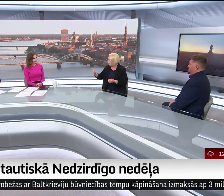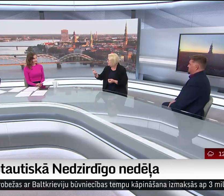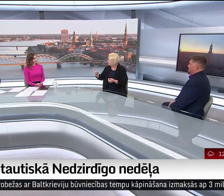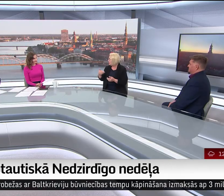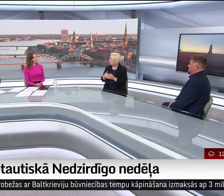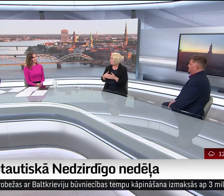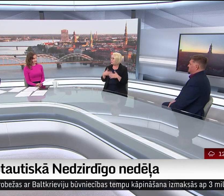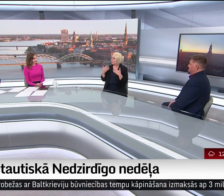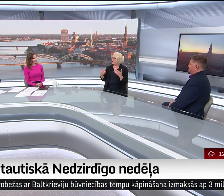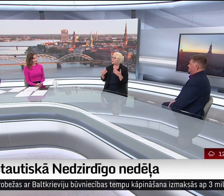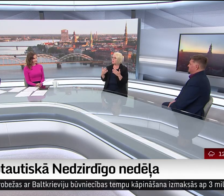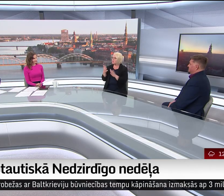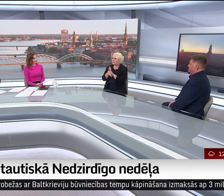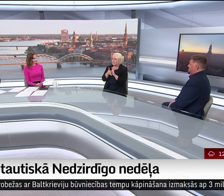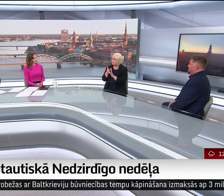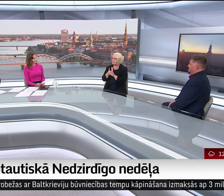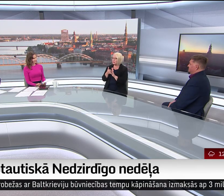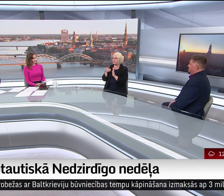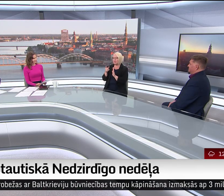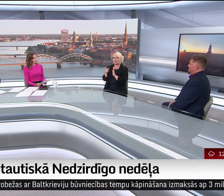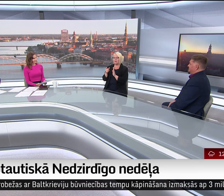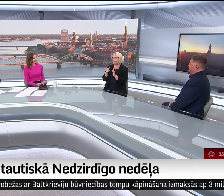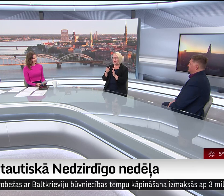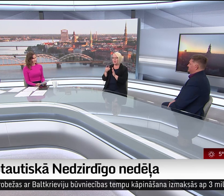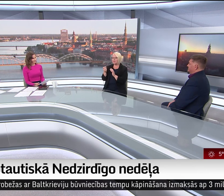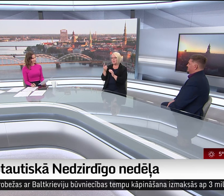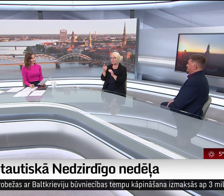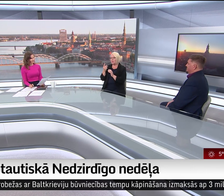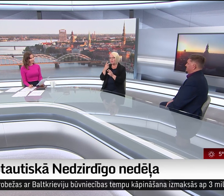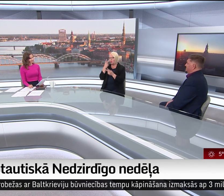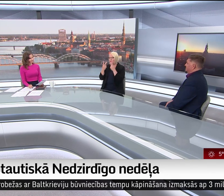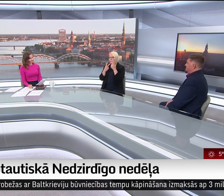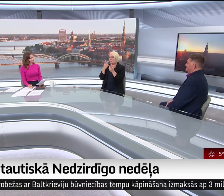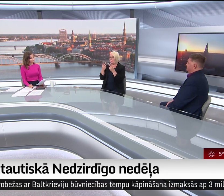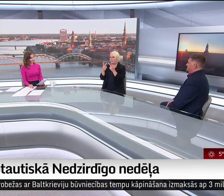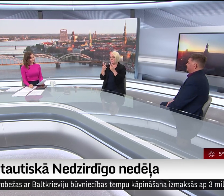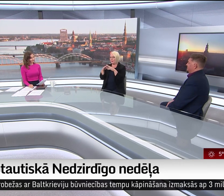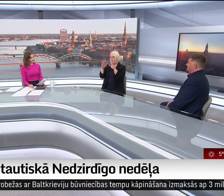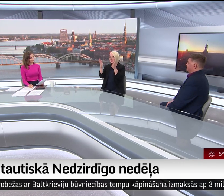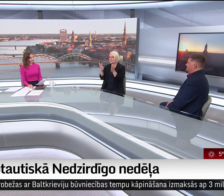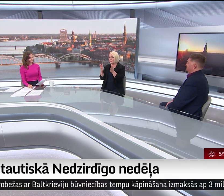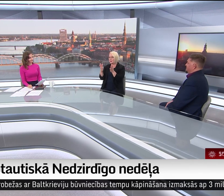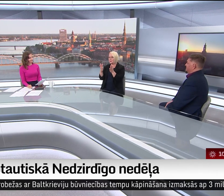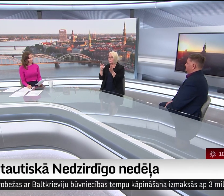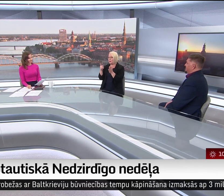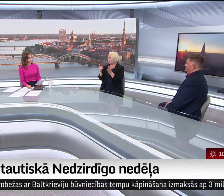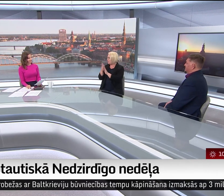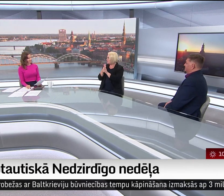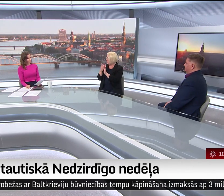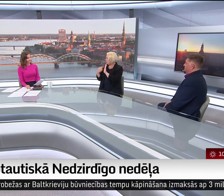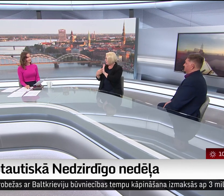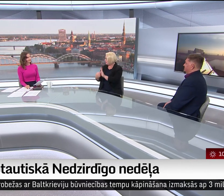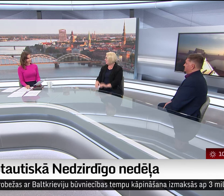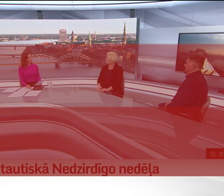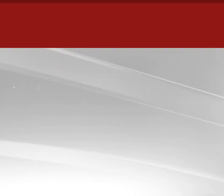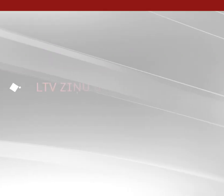paldies. Ļoti daudz zīmes ir no vizuālā, kā izskatās, un tā arī